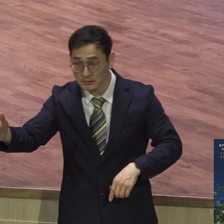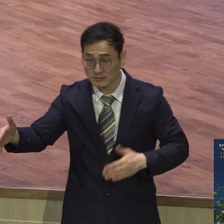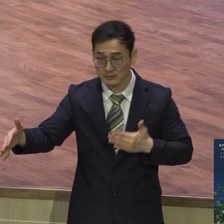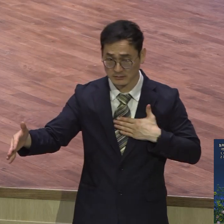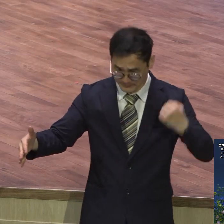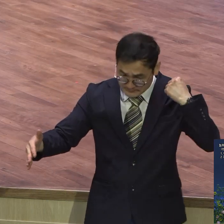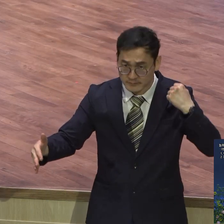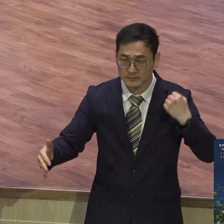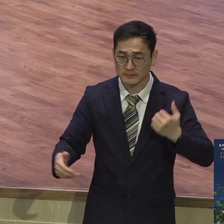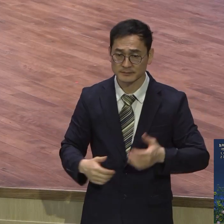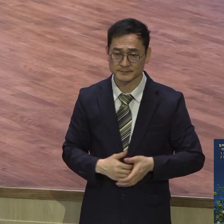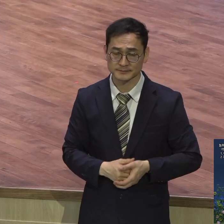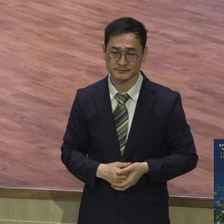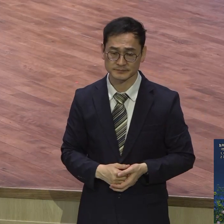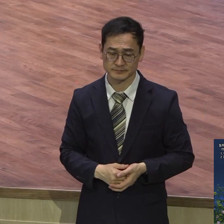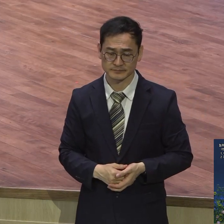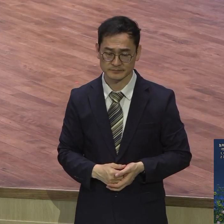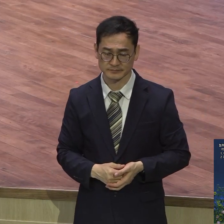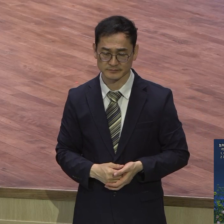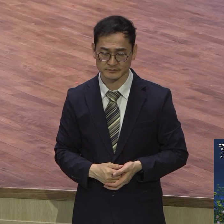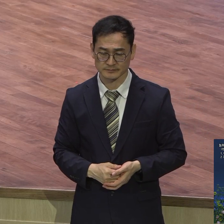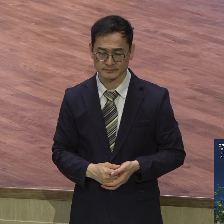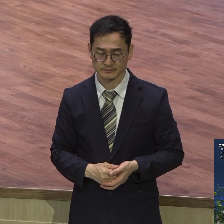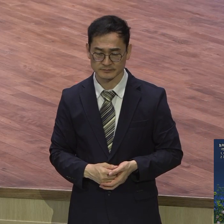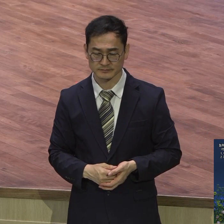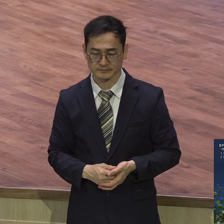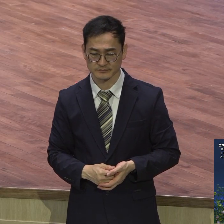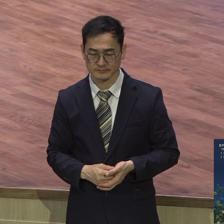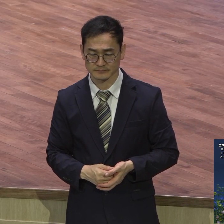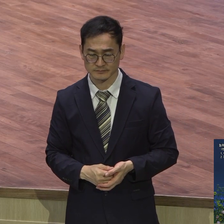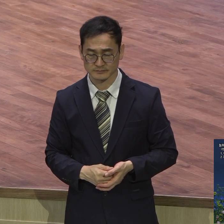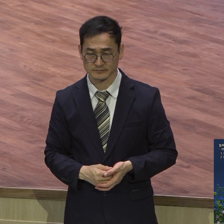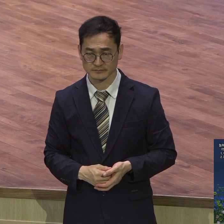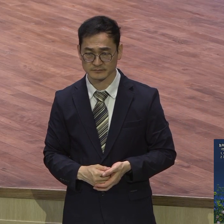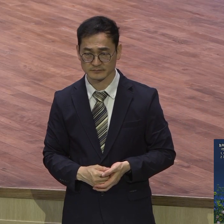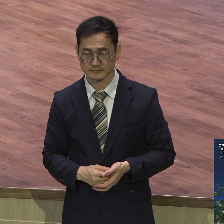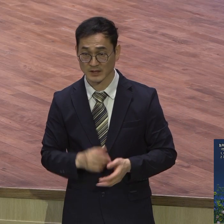과장님이 부장님이 사장님 모이니까 하나님 같습니까